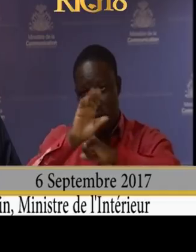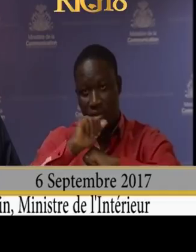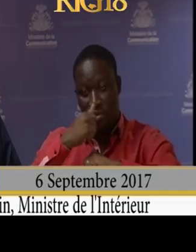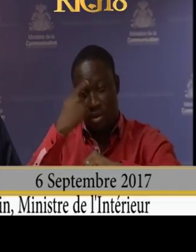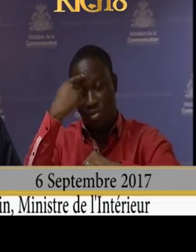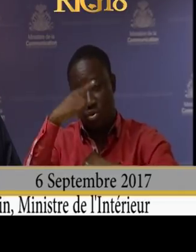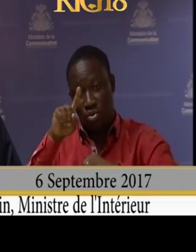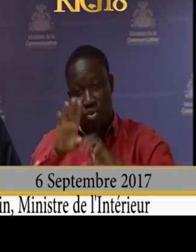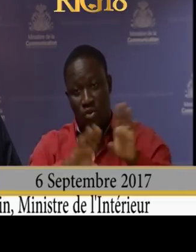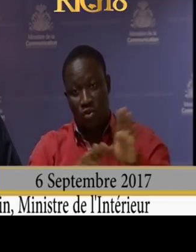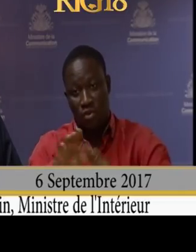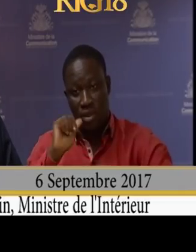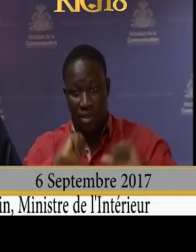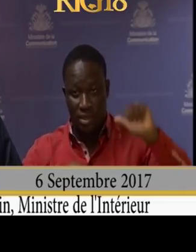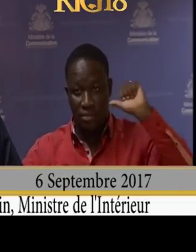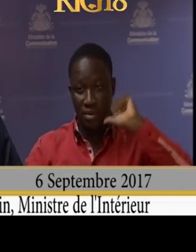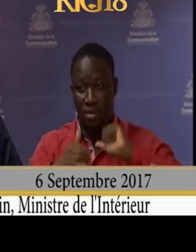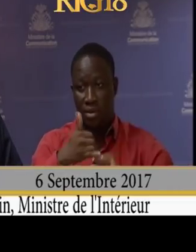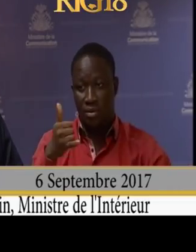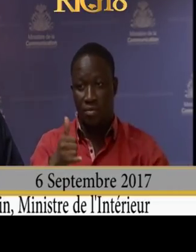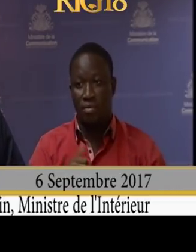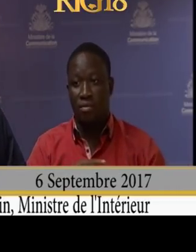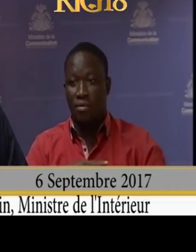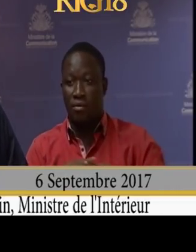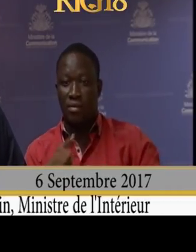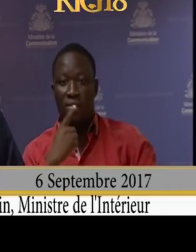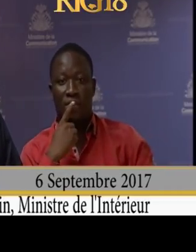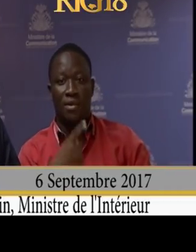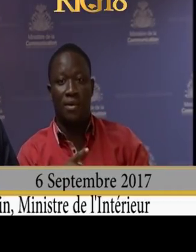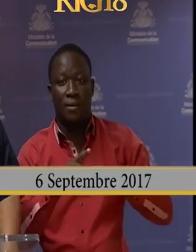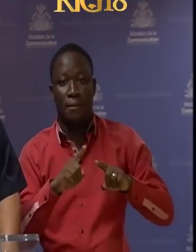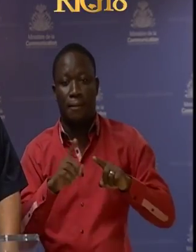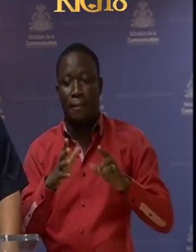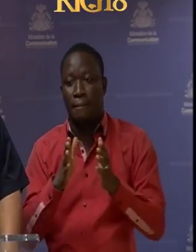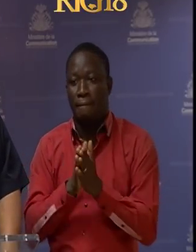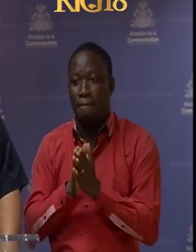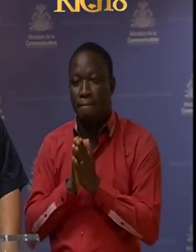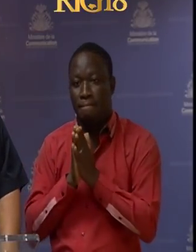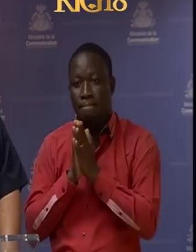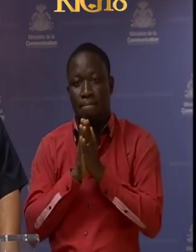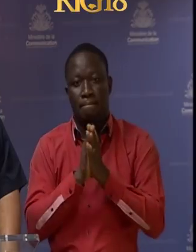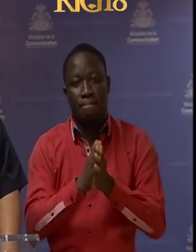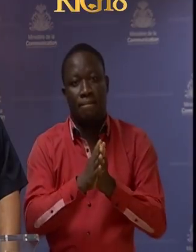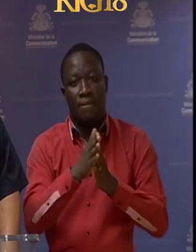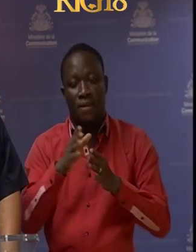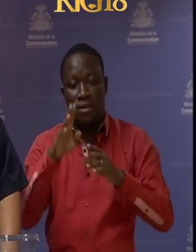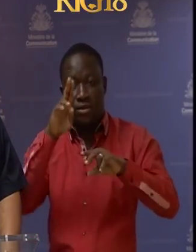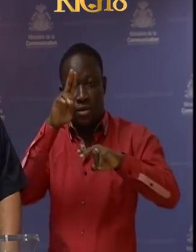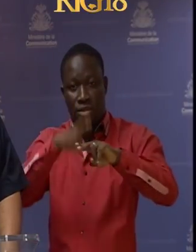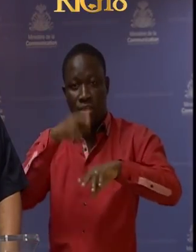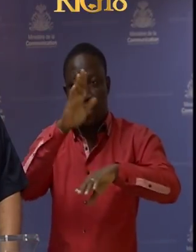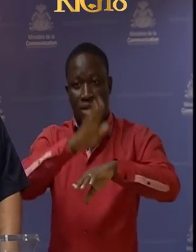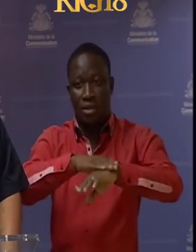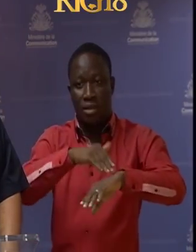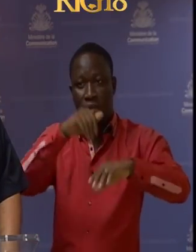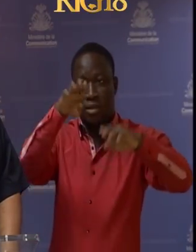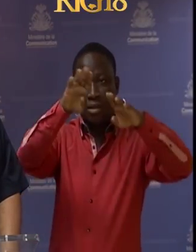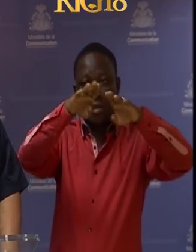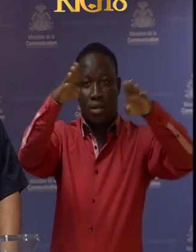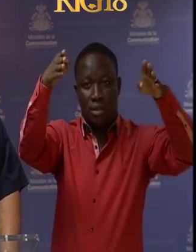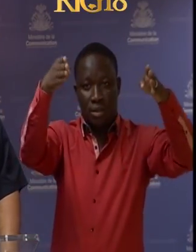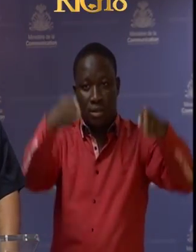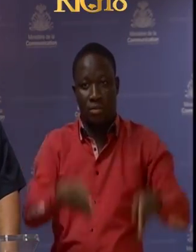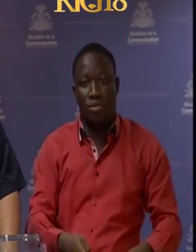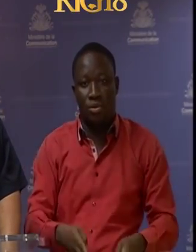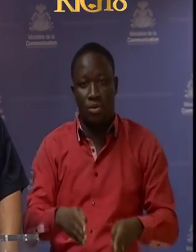pour nous faire opération. Mettre ça, le command center. Li basé dans la résidence